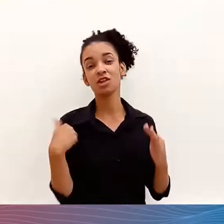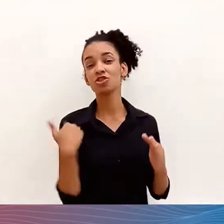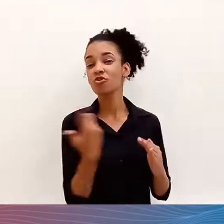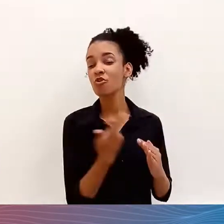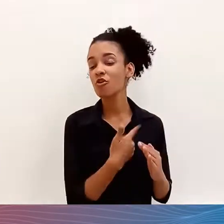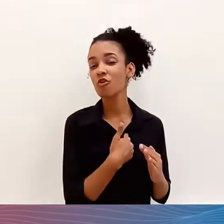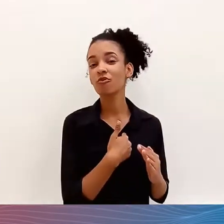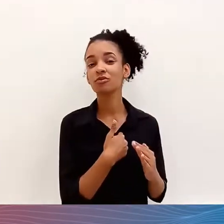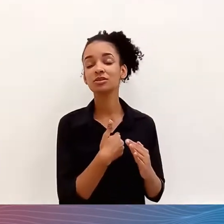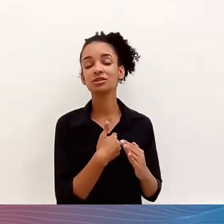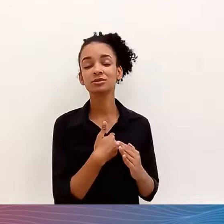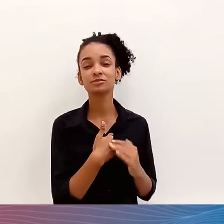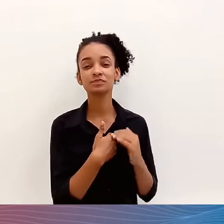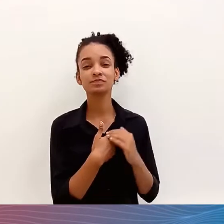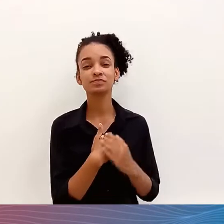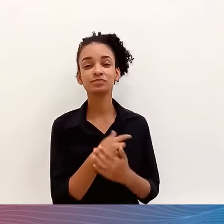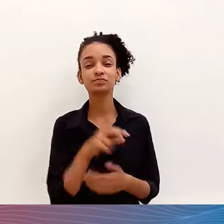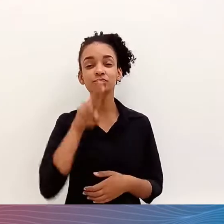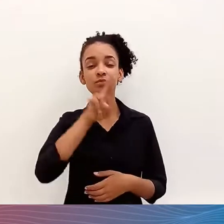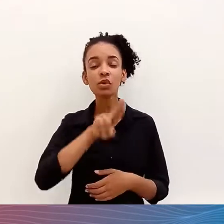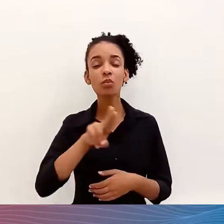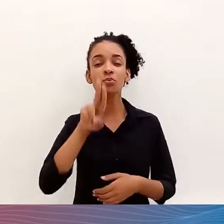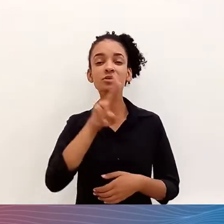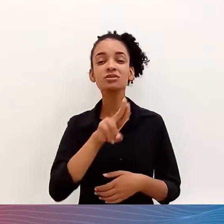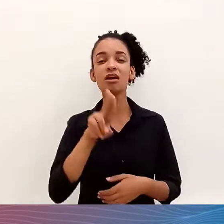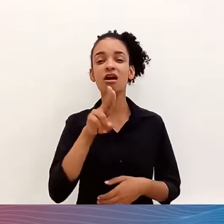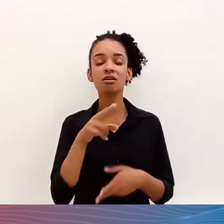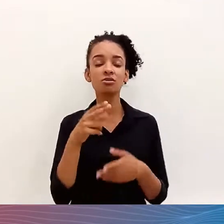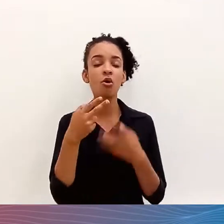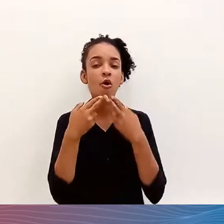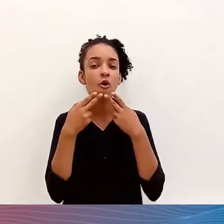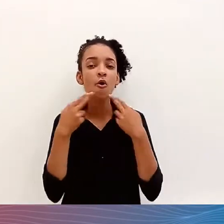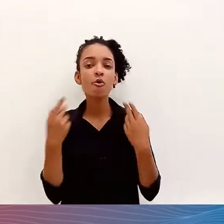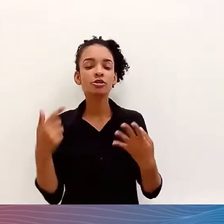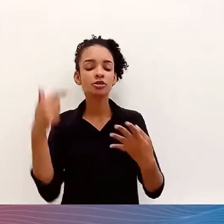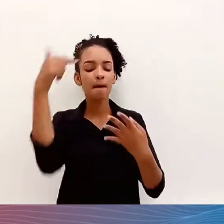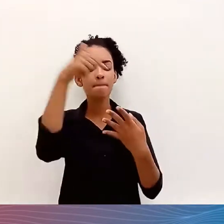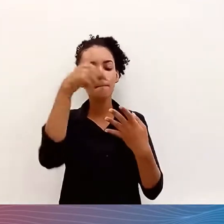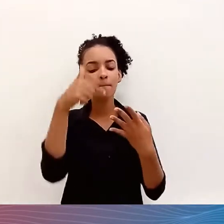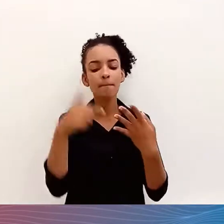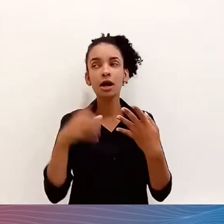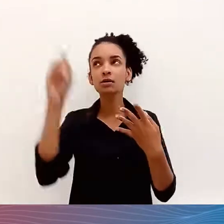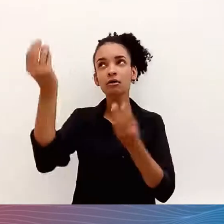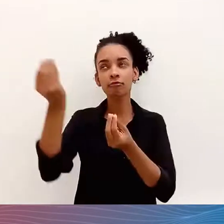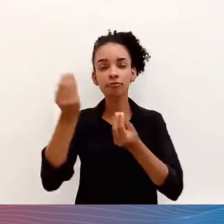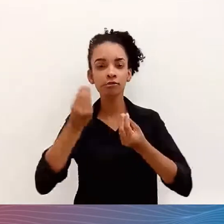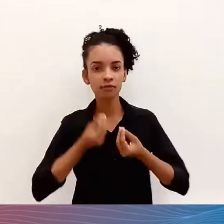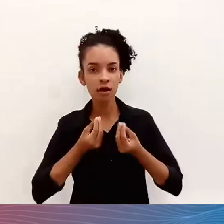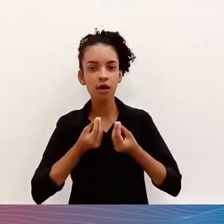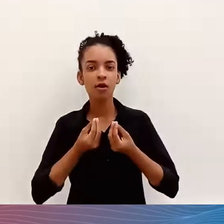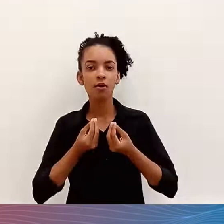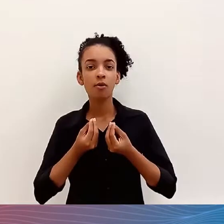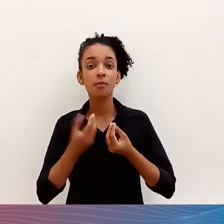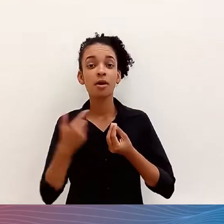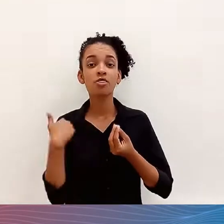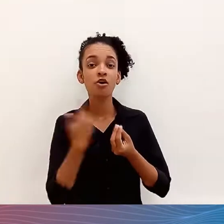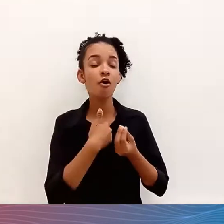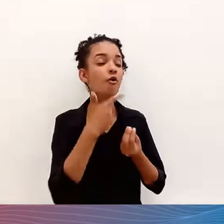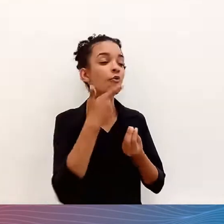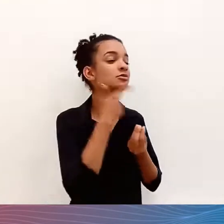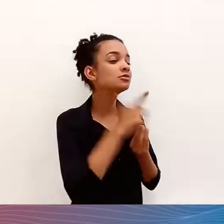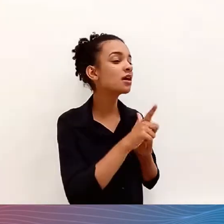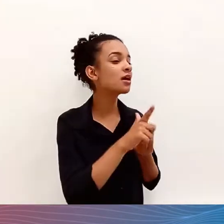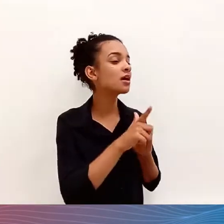as ferramentas que ele nos deu como canais de rios, para nós chegarmos às pessoas com a graça. E